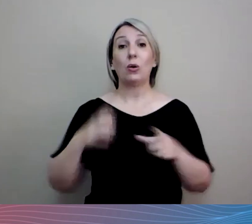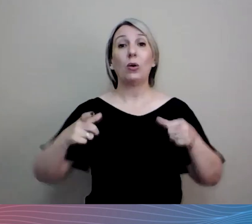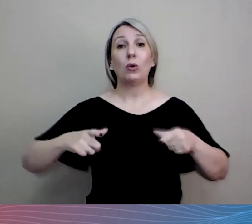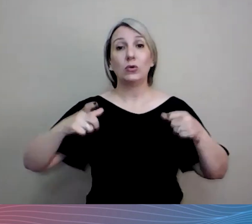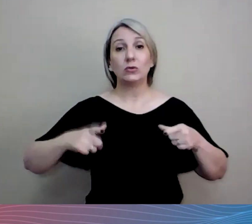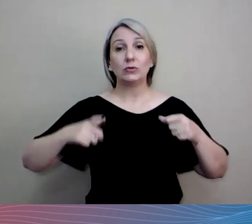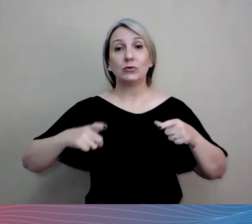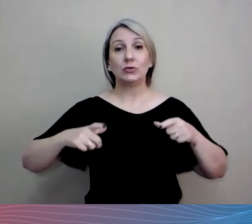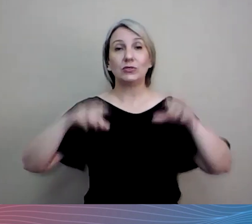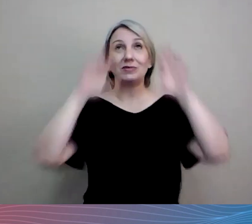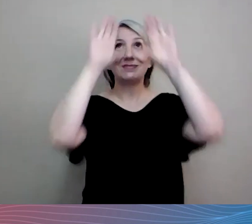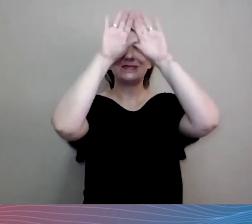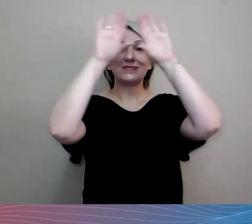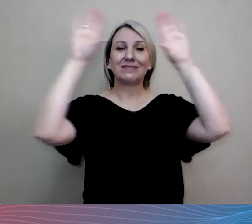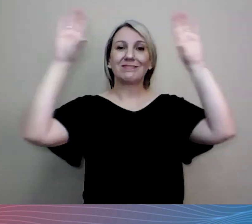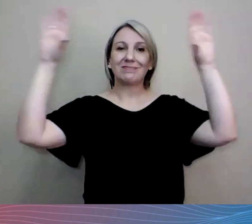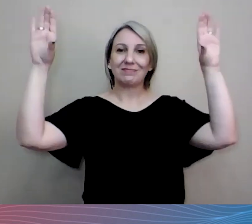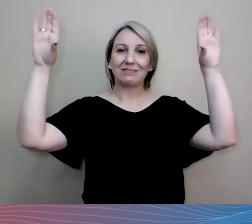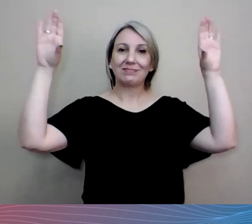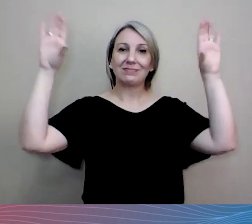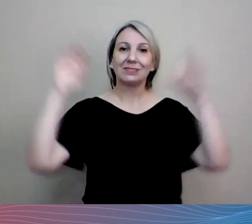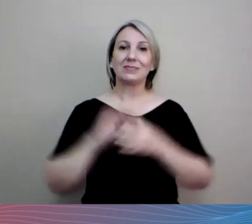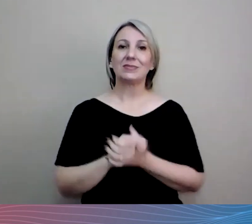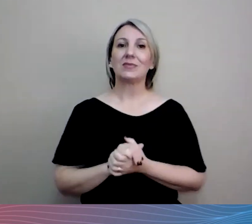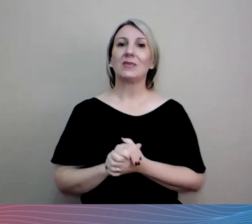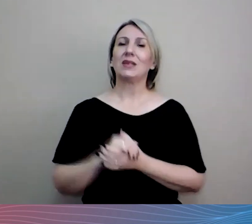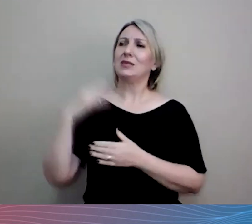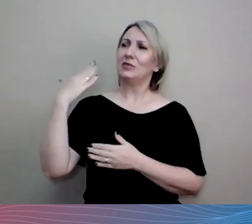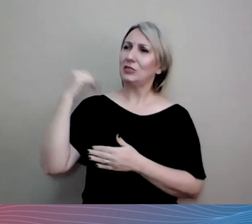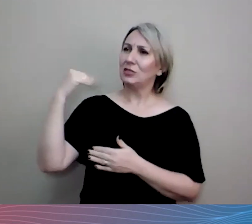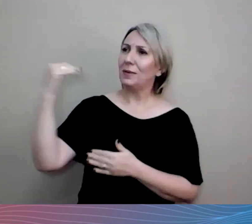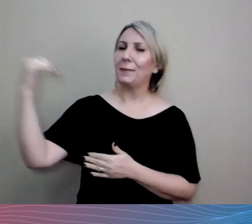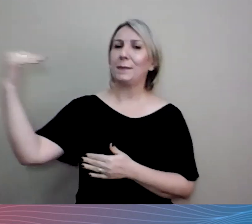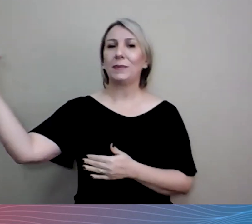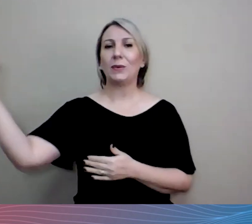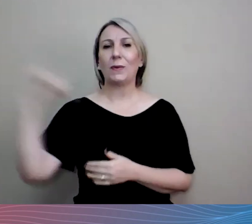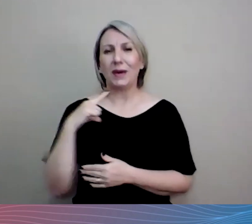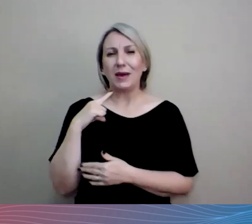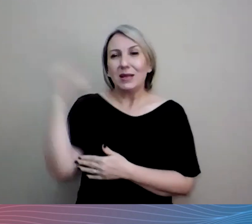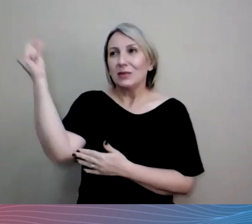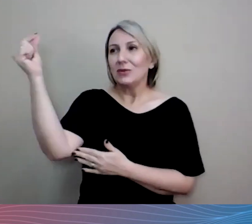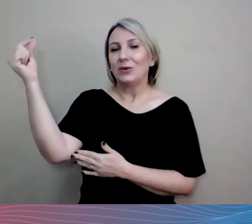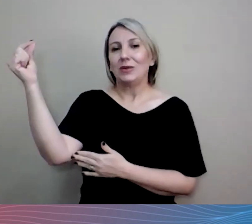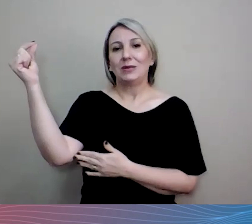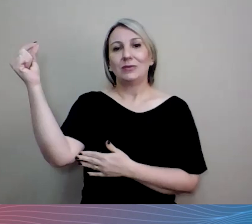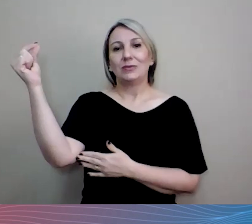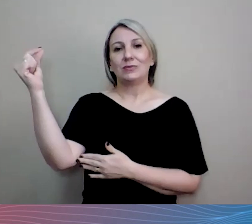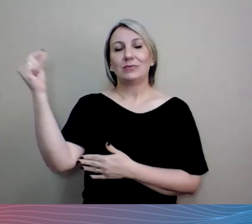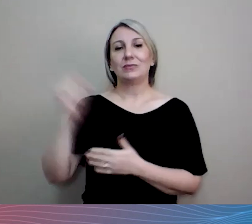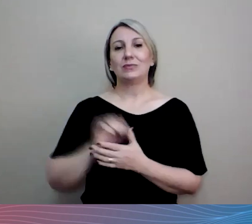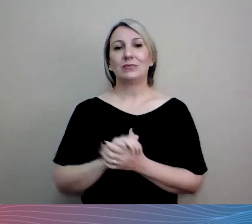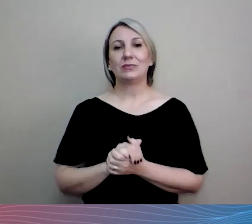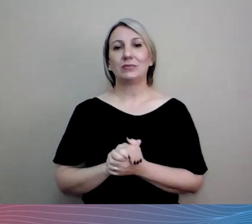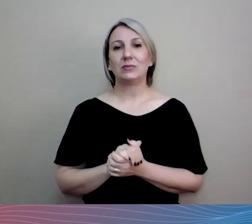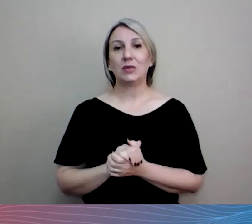nos escolheu, nos predestinou e quando nos chamou, irmãos, Ele tem uma grande esperança. Essa